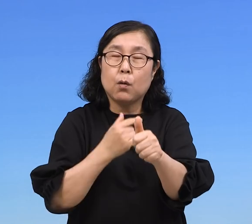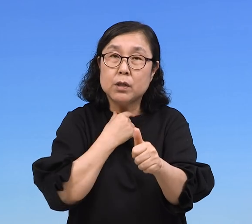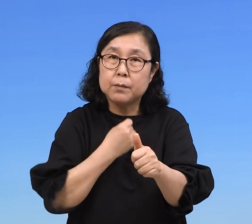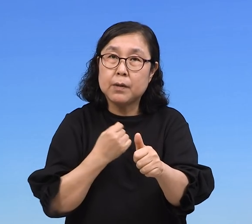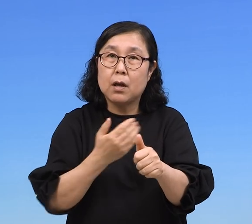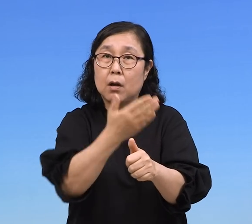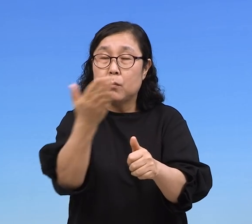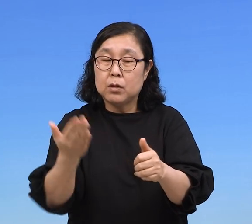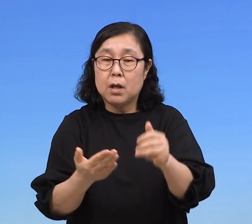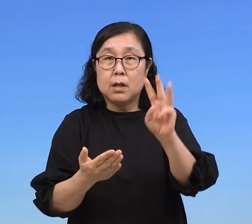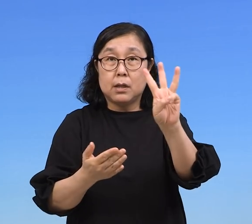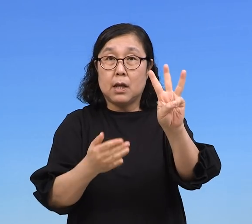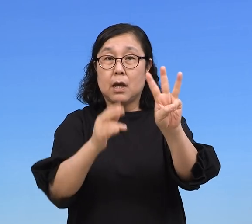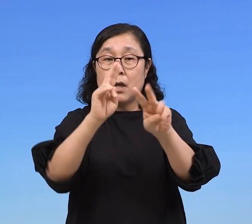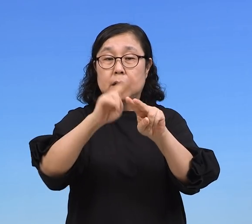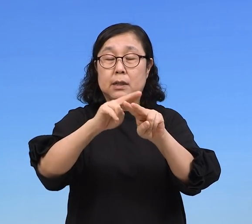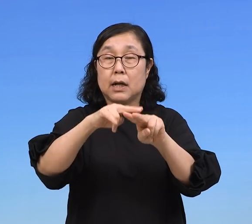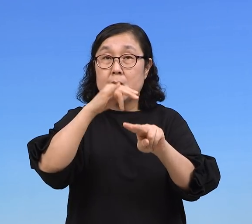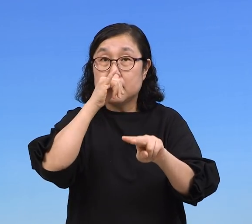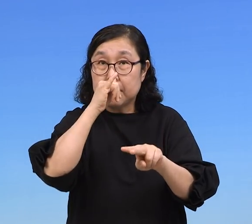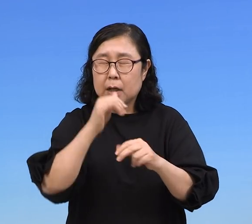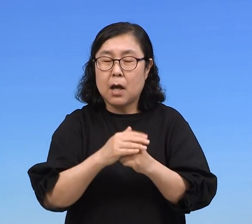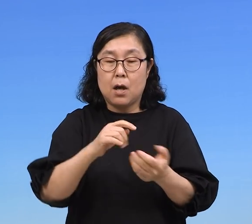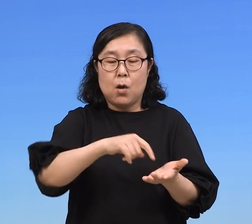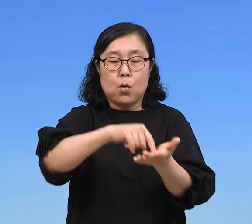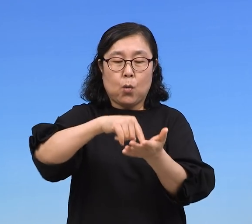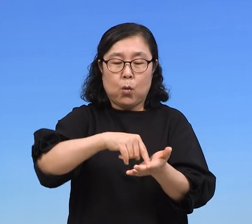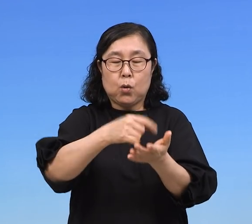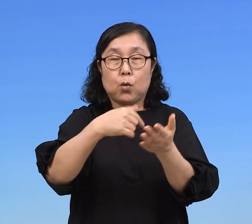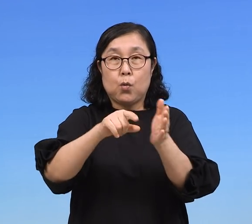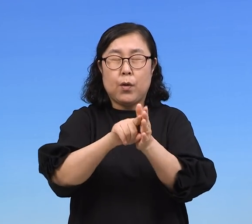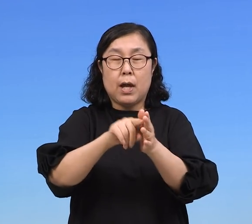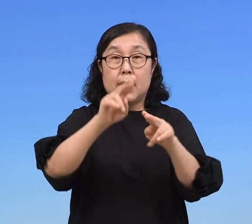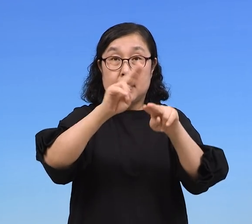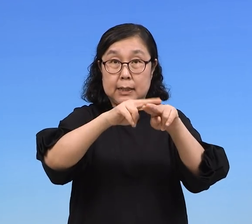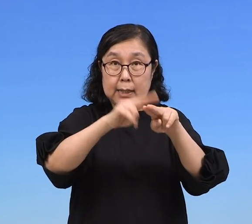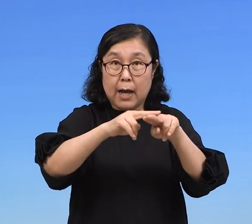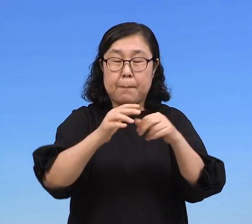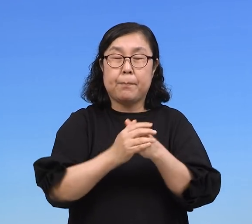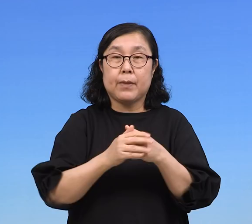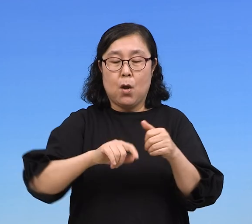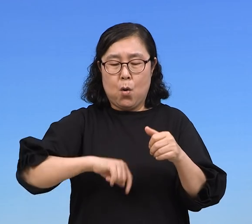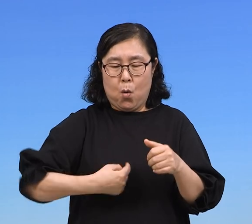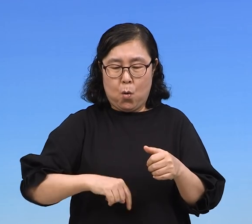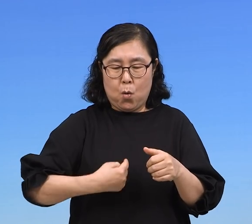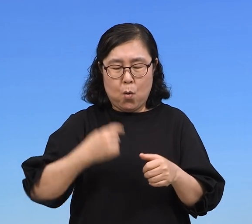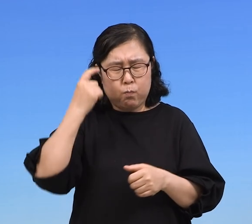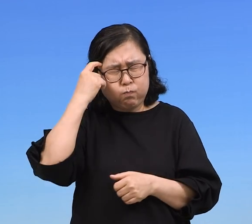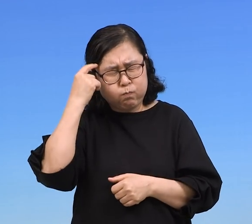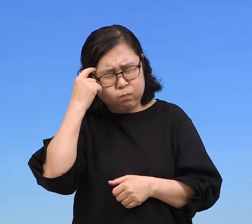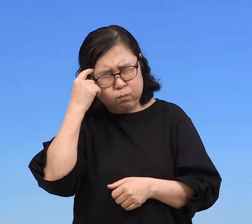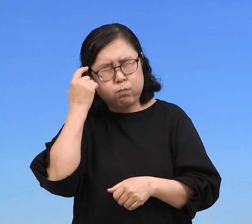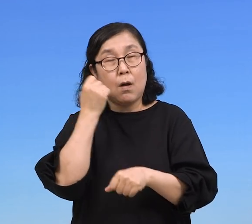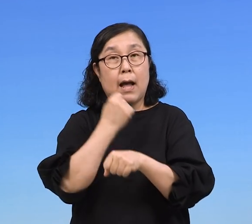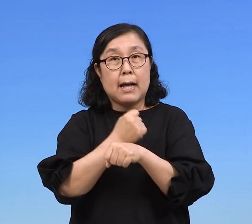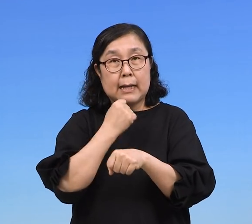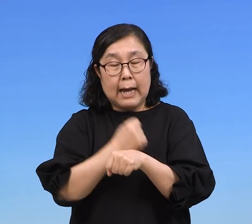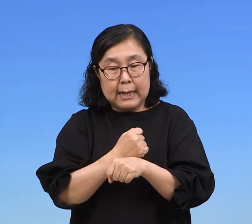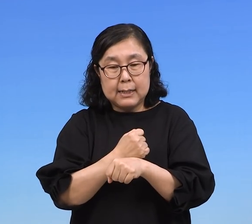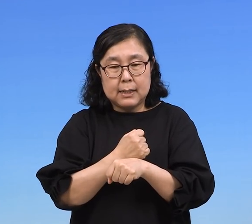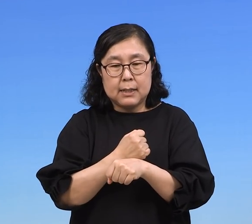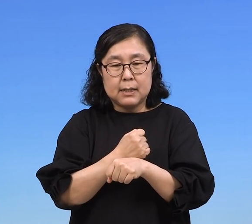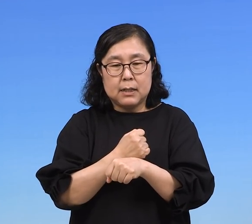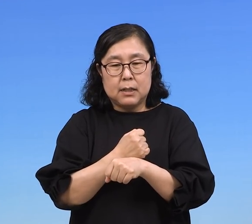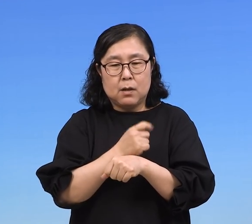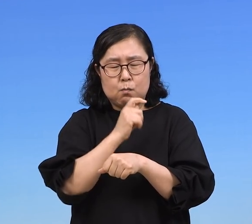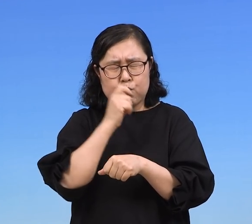여러분에게는 이 세 개의 의자가 마련되어 있습니까? 이 고독을 위한 의자, 다른 말로 하면은 홀로 생각하는